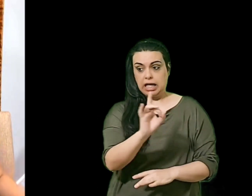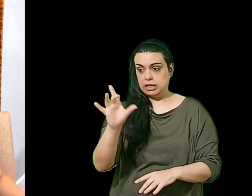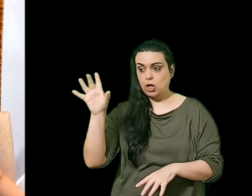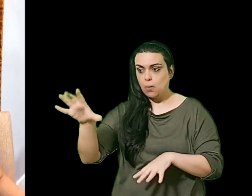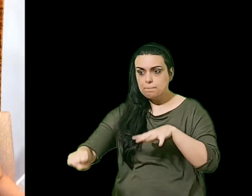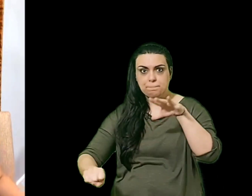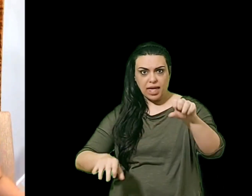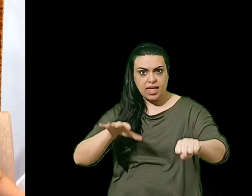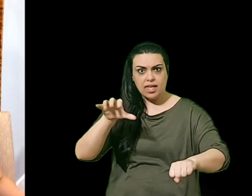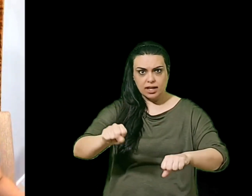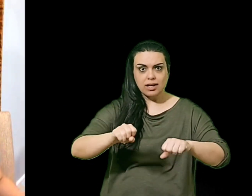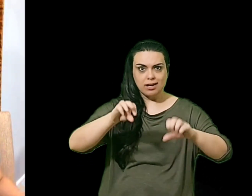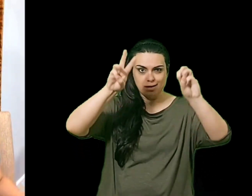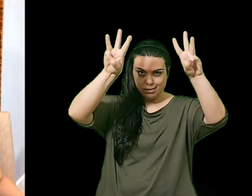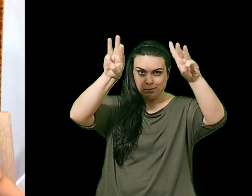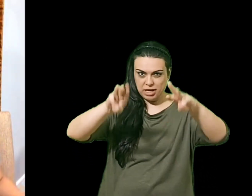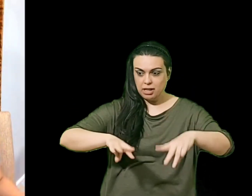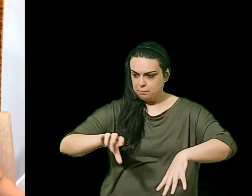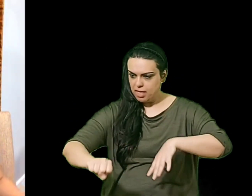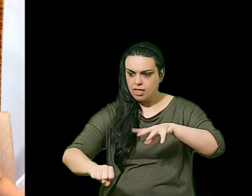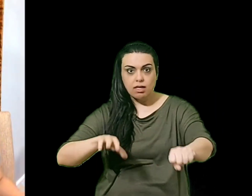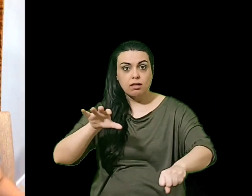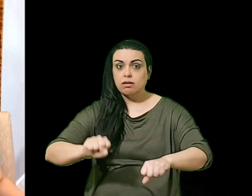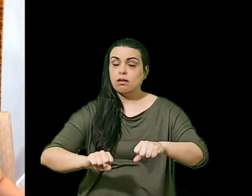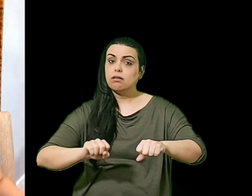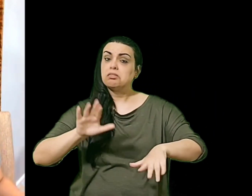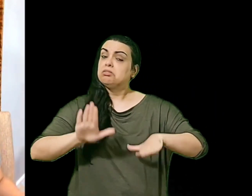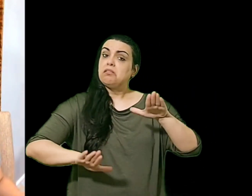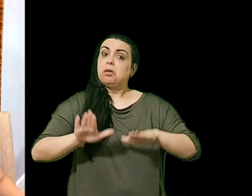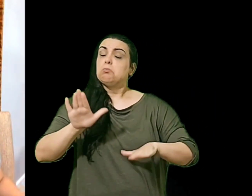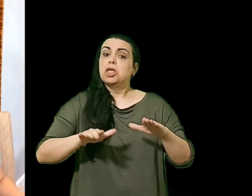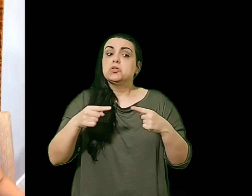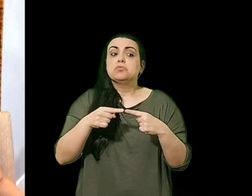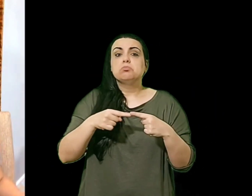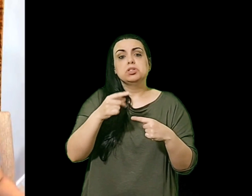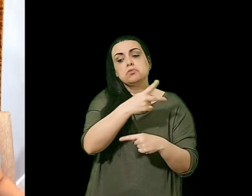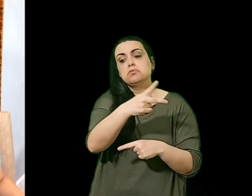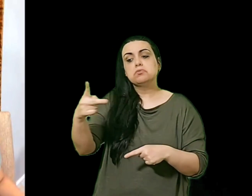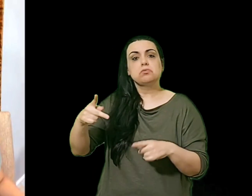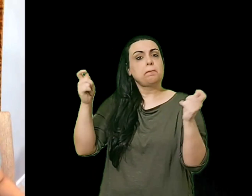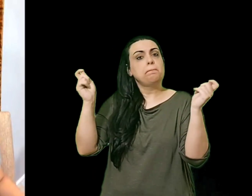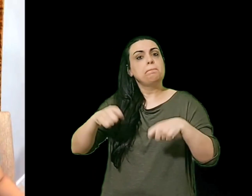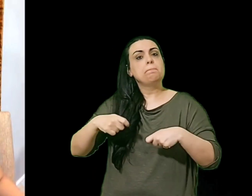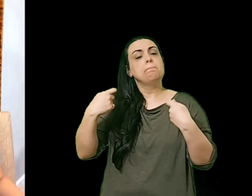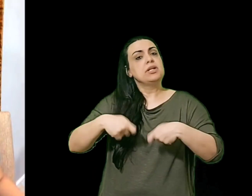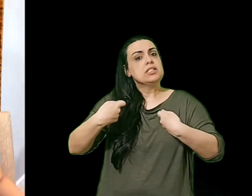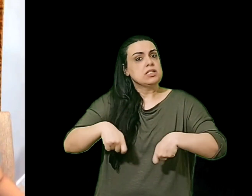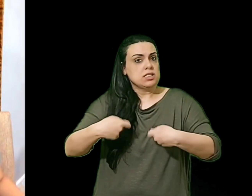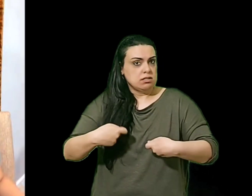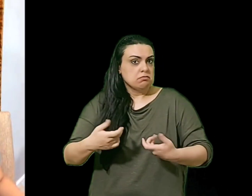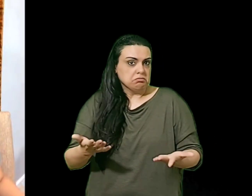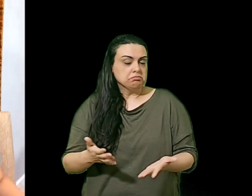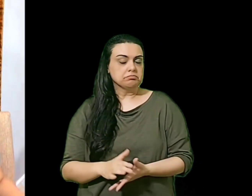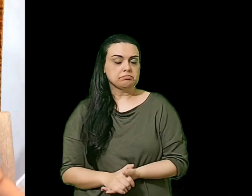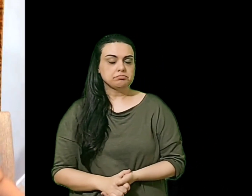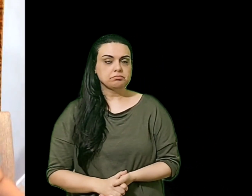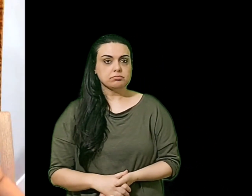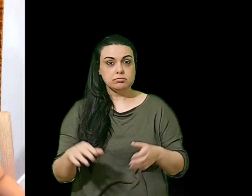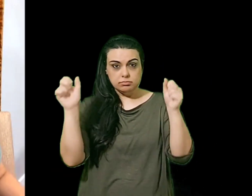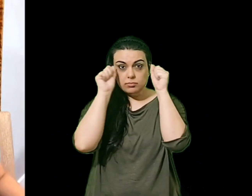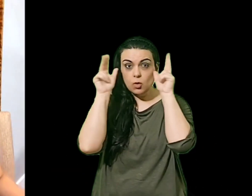Cada homem ajuntava o maná que o Senhor liberava no deserto, né? Segundo o seu comer, ou seja, segundo a sua